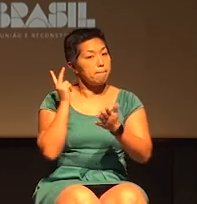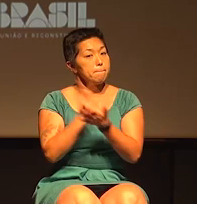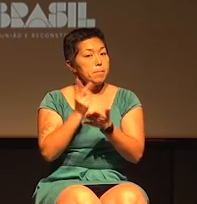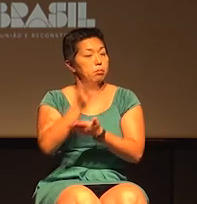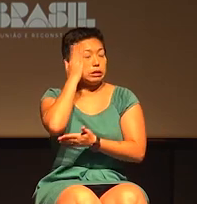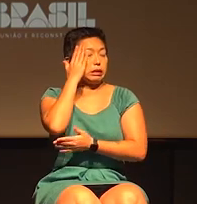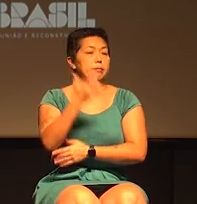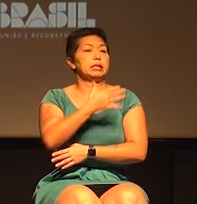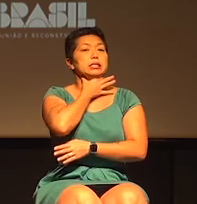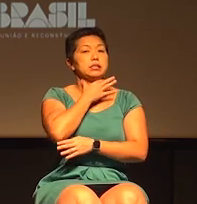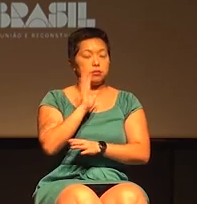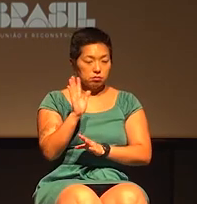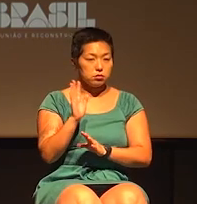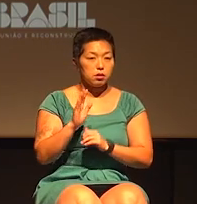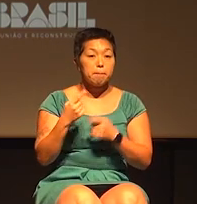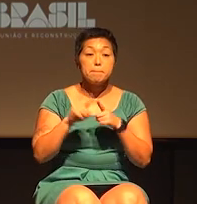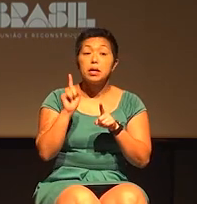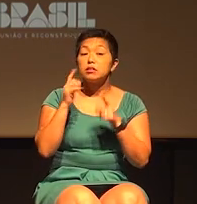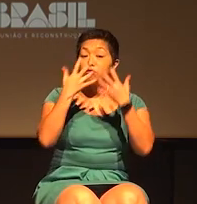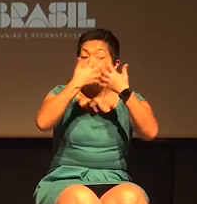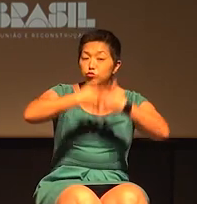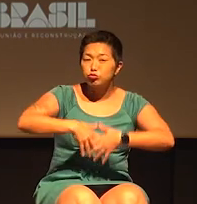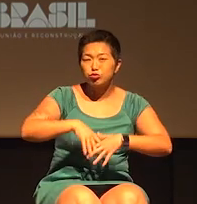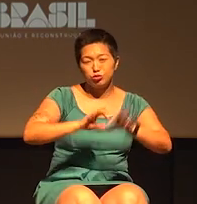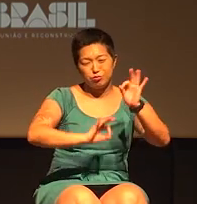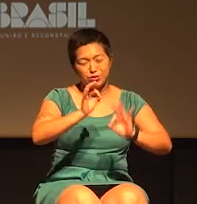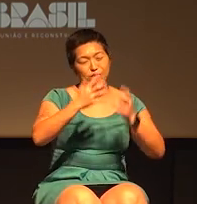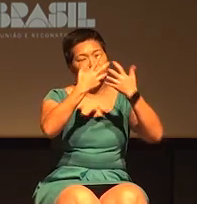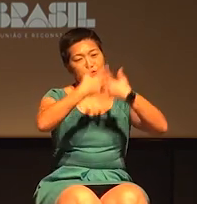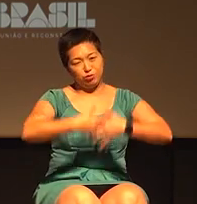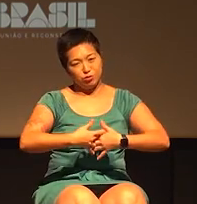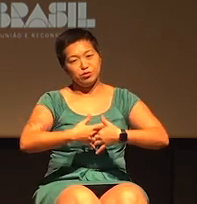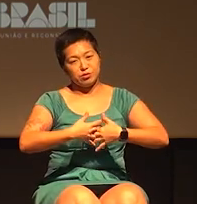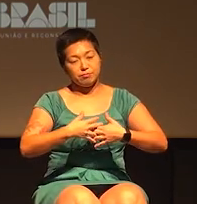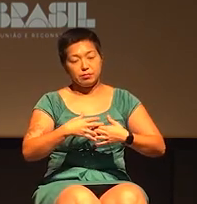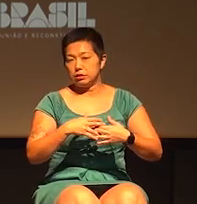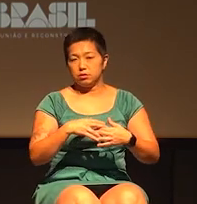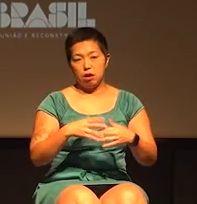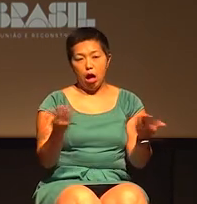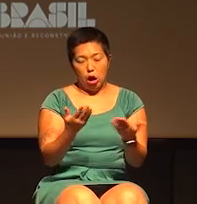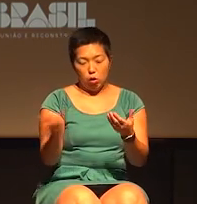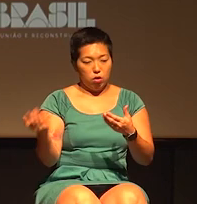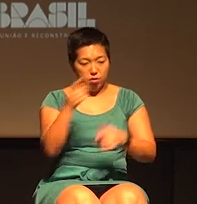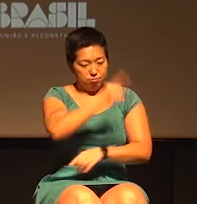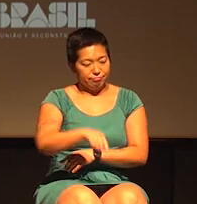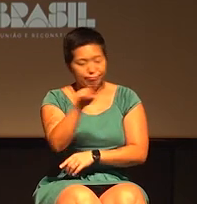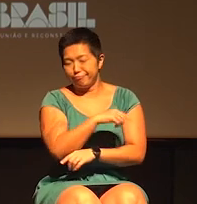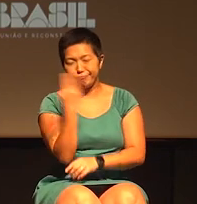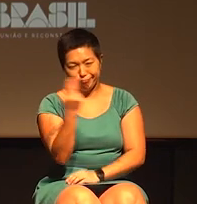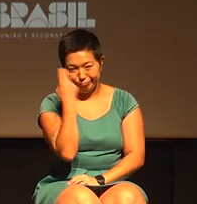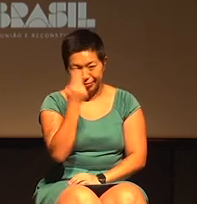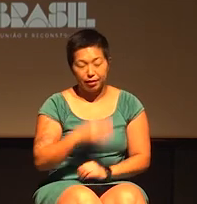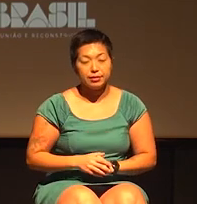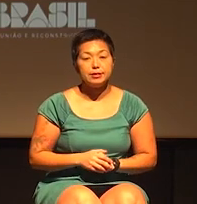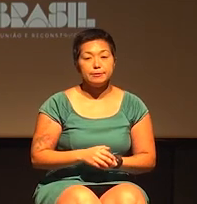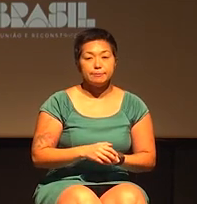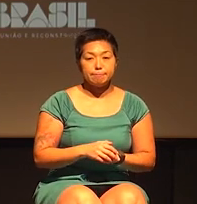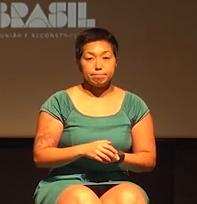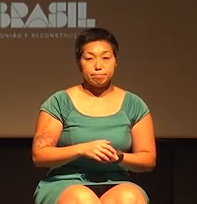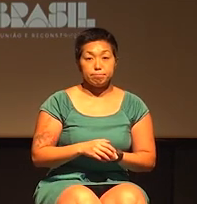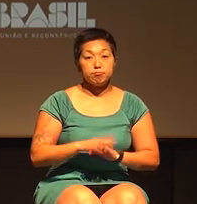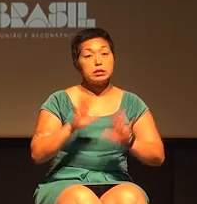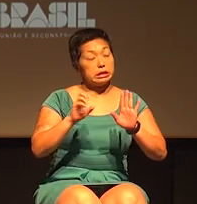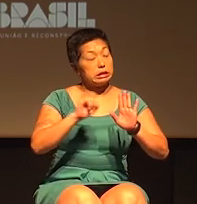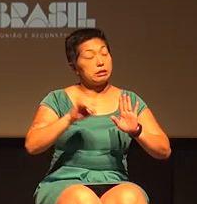lá porque já é uma coisa que funciona e já tá dentro você já não consegue mais desmontar e aí tem aí as se